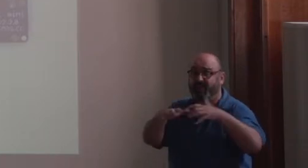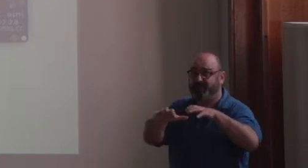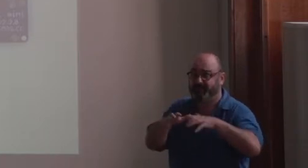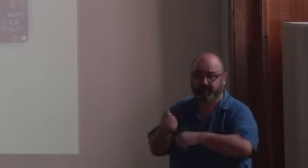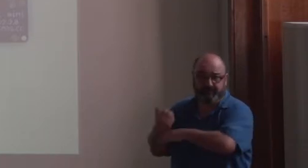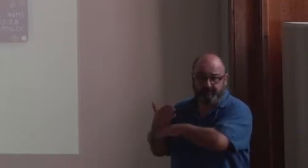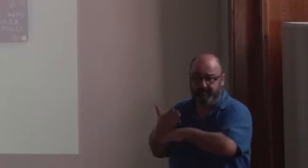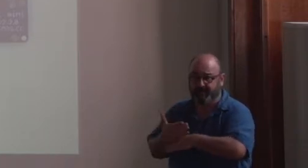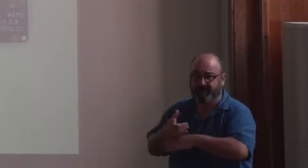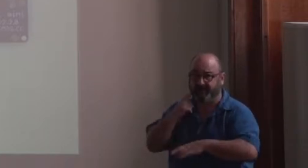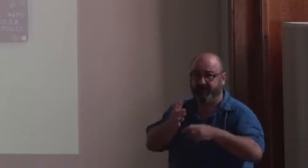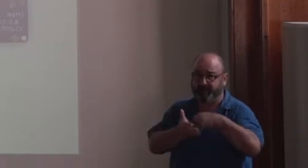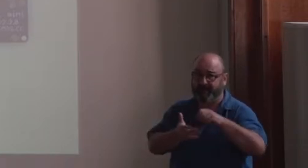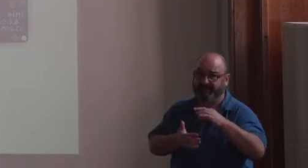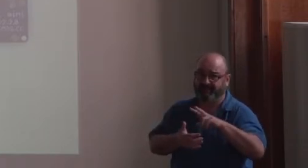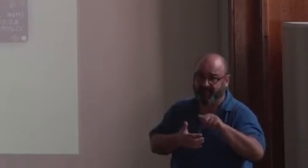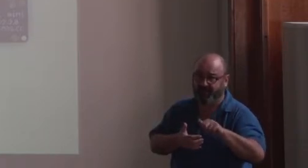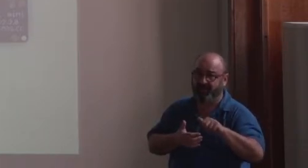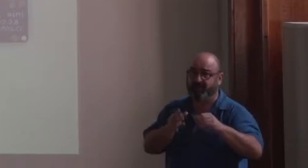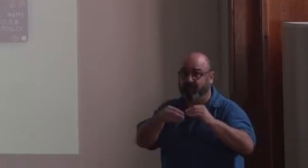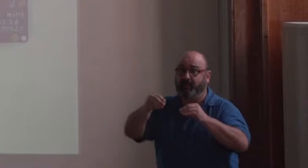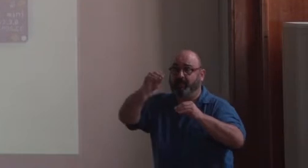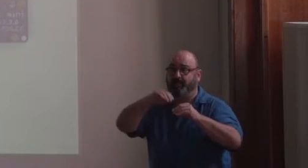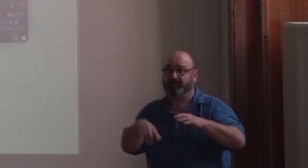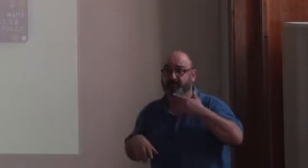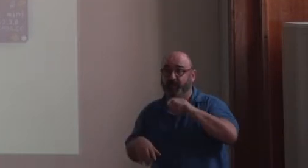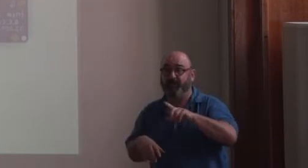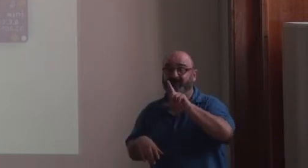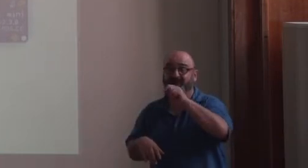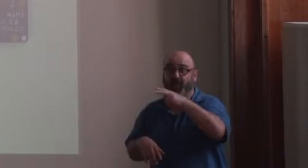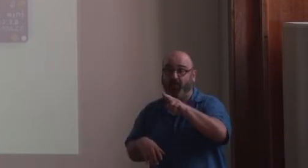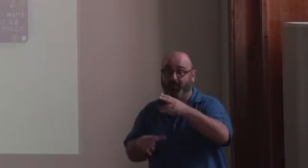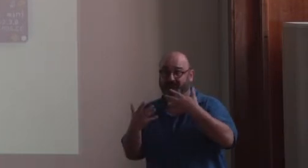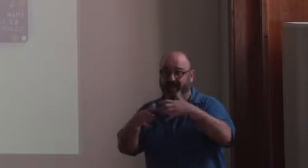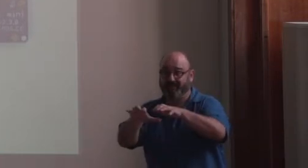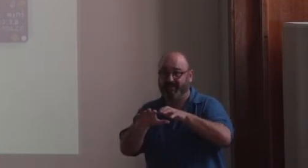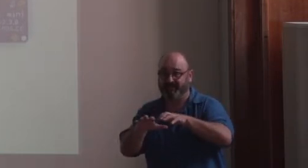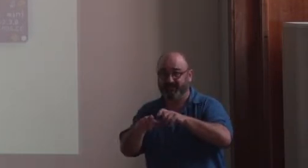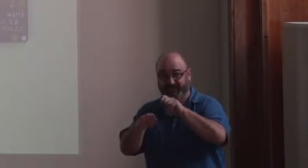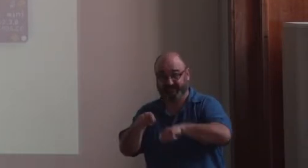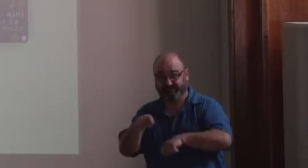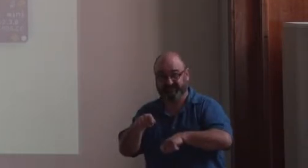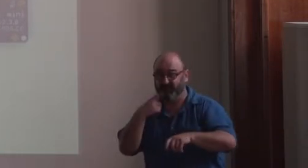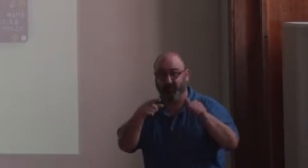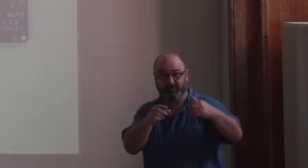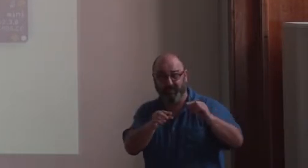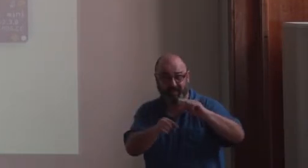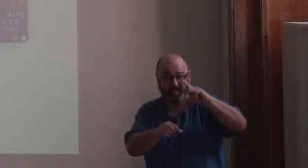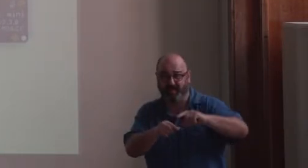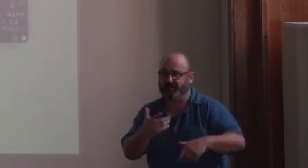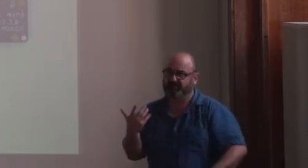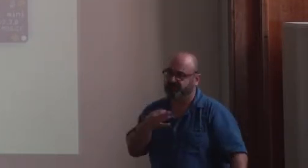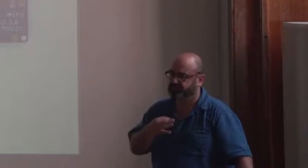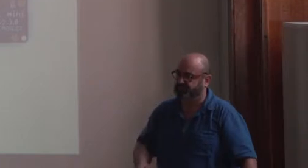qu'ils aient dû vous faire payer la TVA. Donc vous êtes à 20 euros de frais administratifs fixes, peu importe ce que vous avez acheté. Donc,